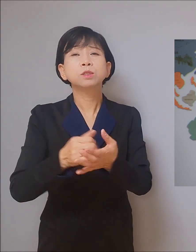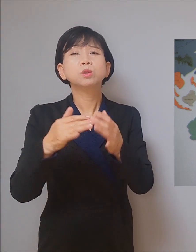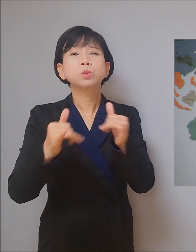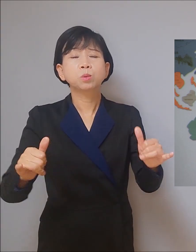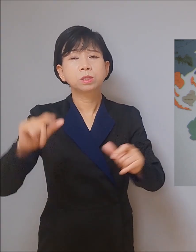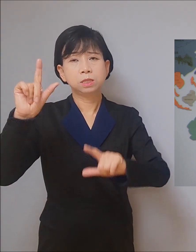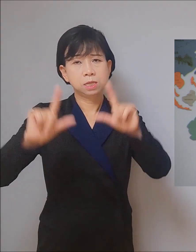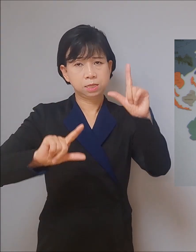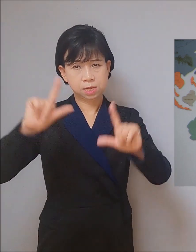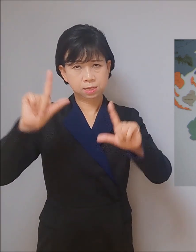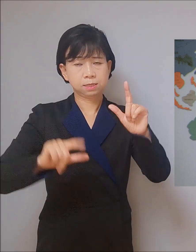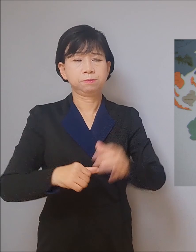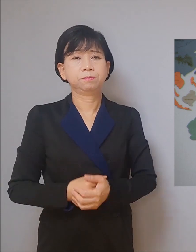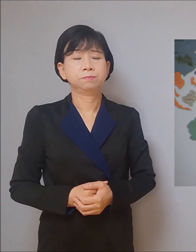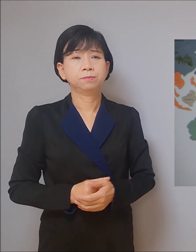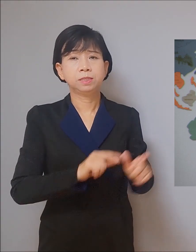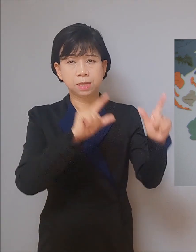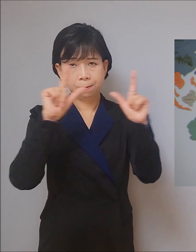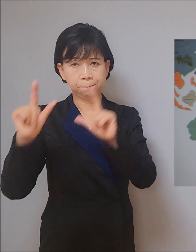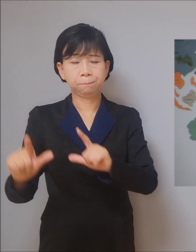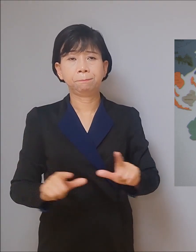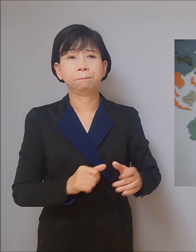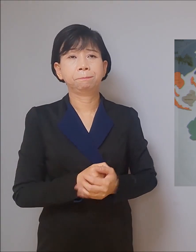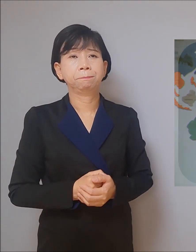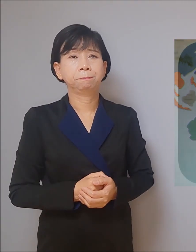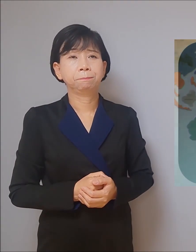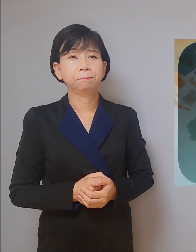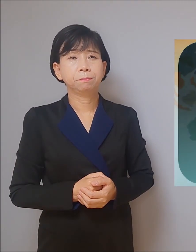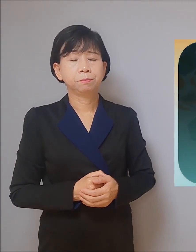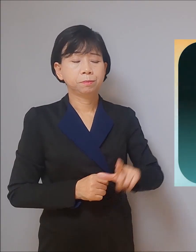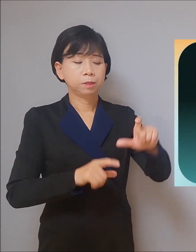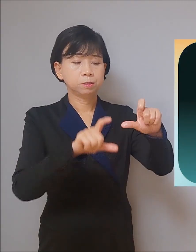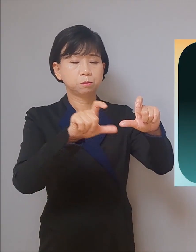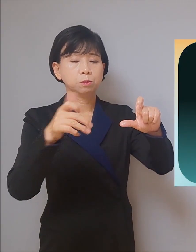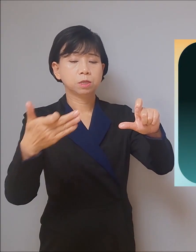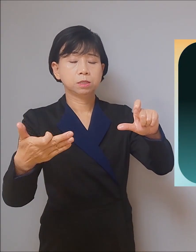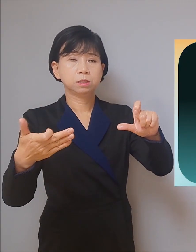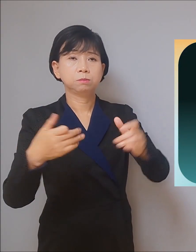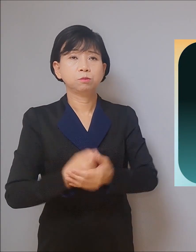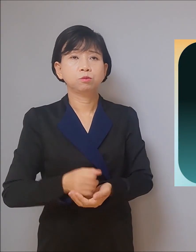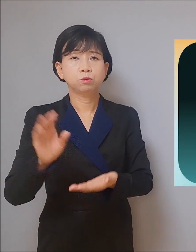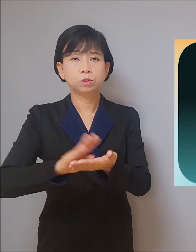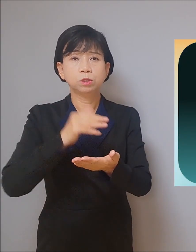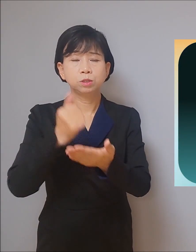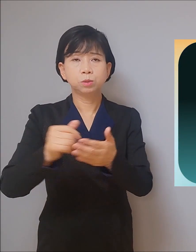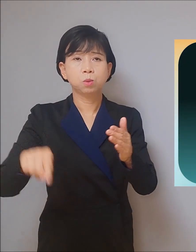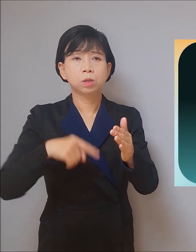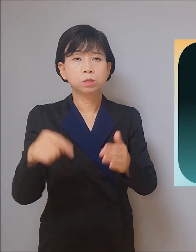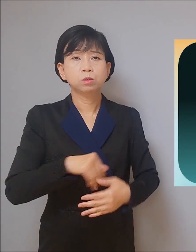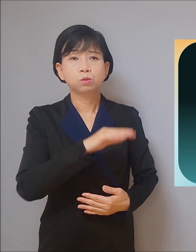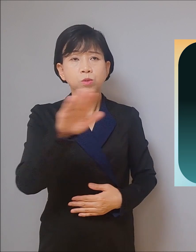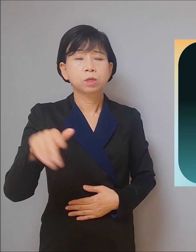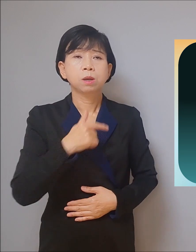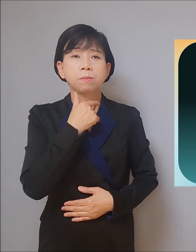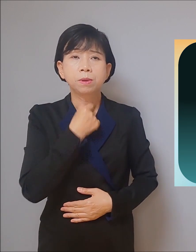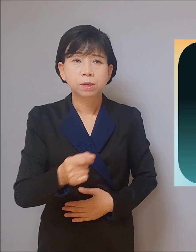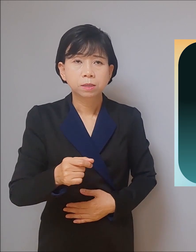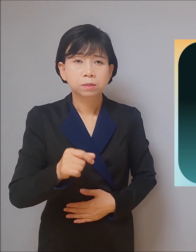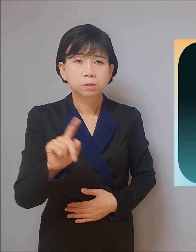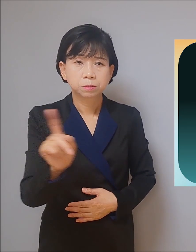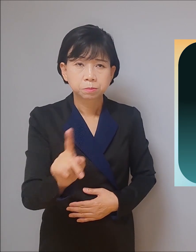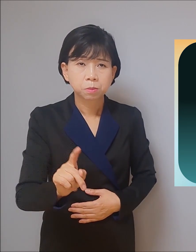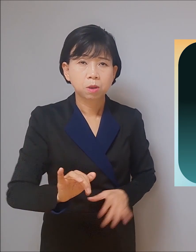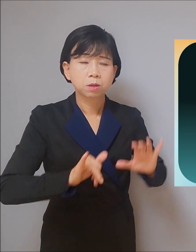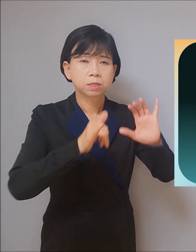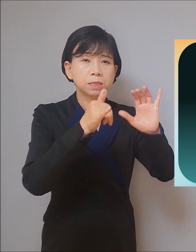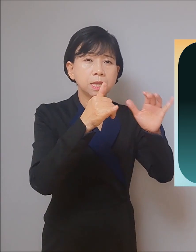그리스도인의 삶입니다. 19절 한번 볼까요? 만일 그리스도 안에서 우리가 바라는